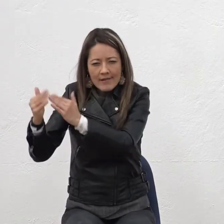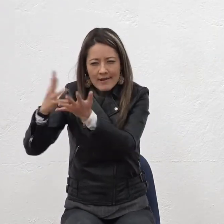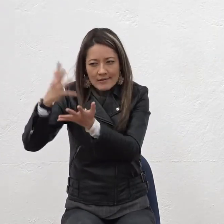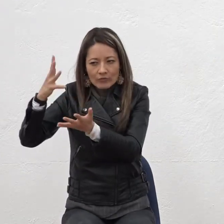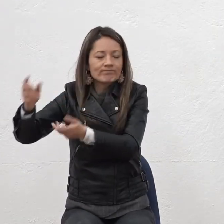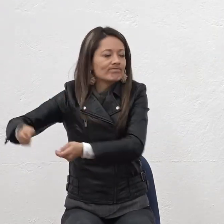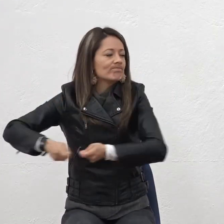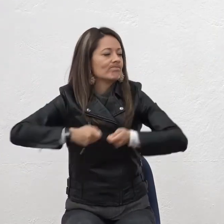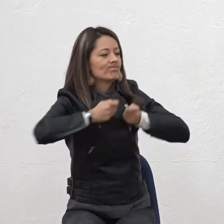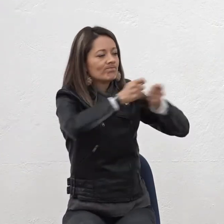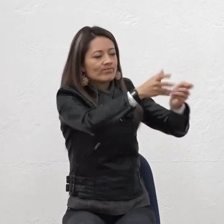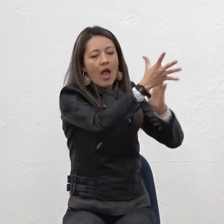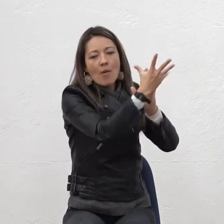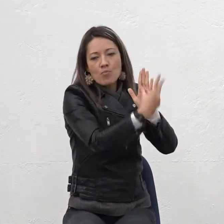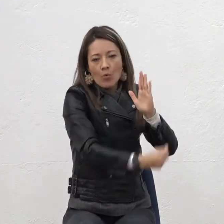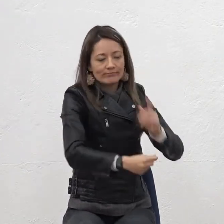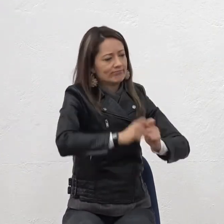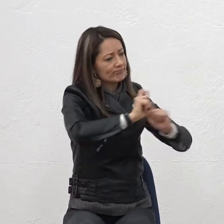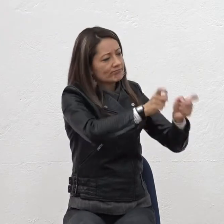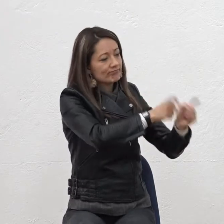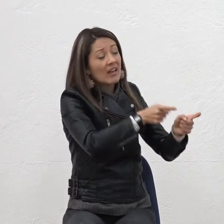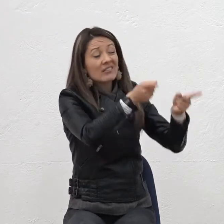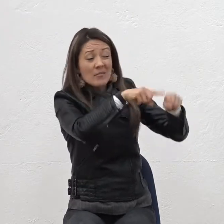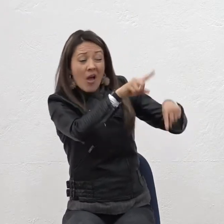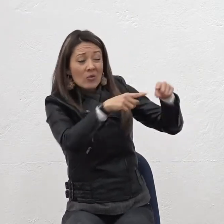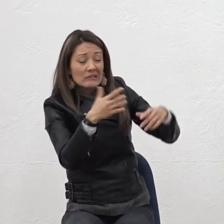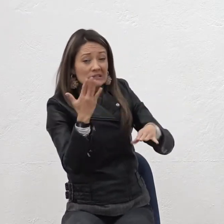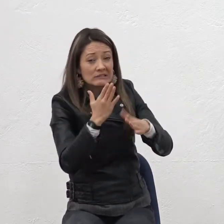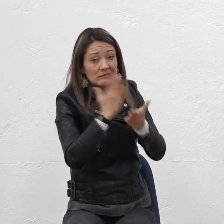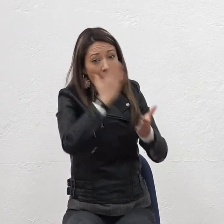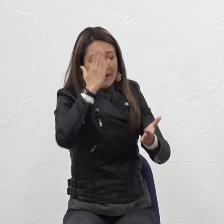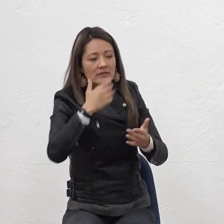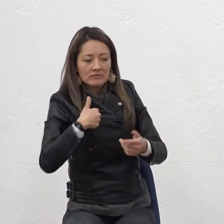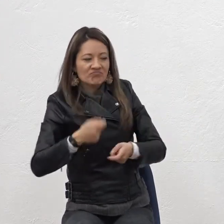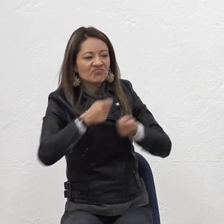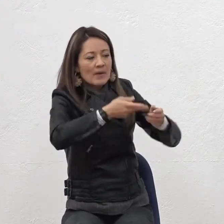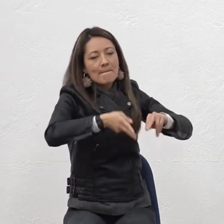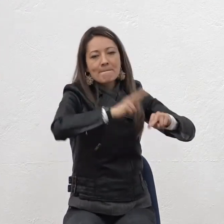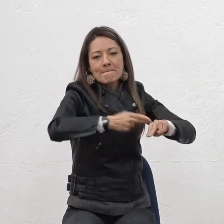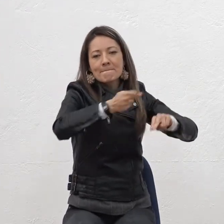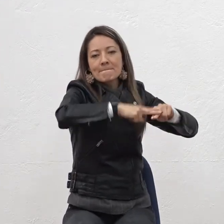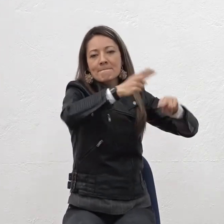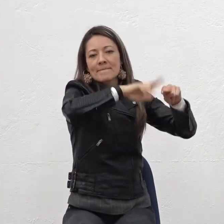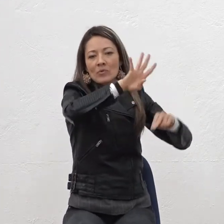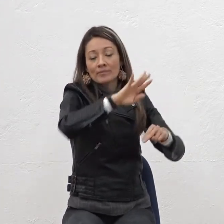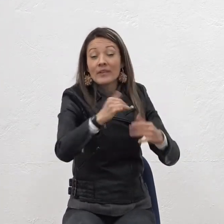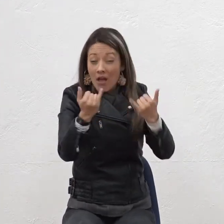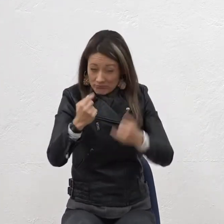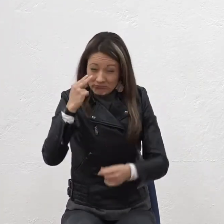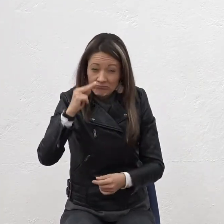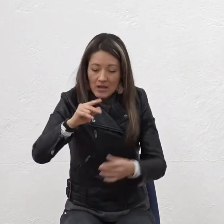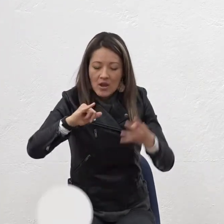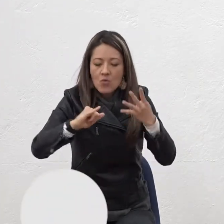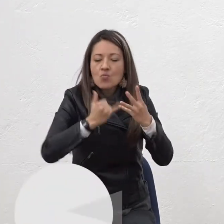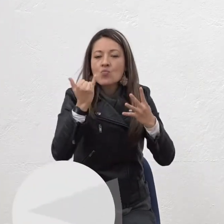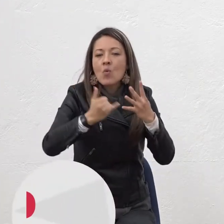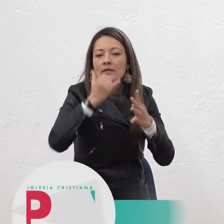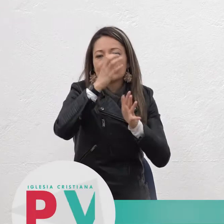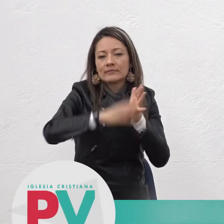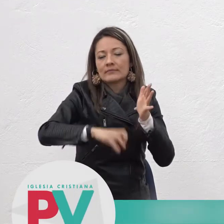algo he defraudado a alguno, se lo devuelvo cuadriplicado. Yo quiero que vaya conmigo y miremos Juan